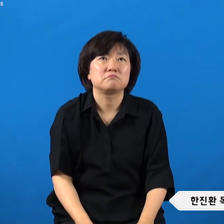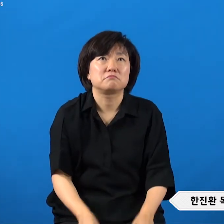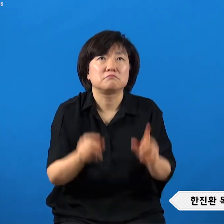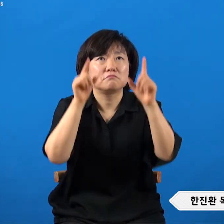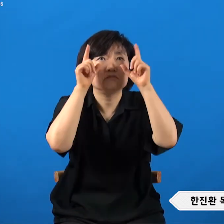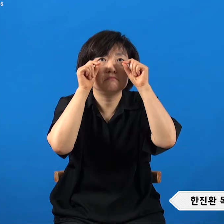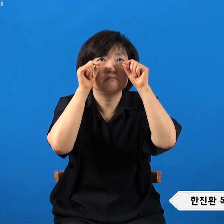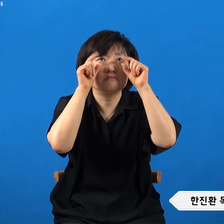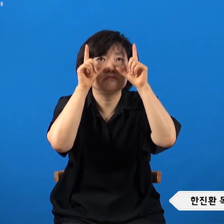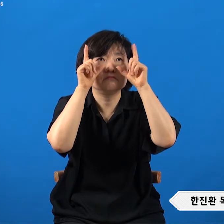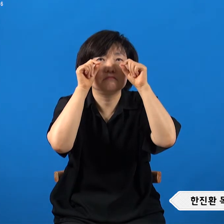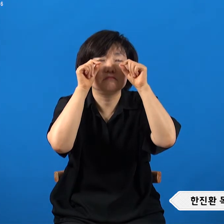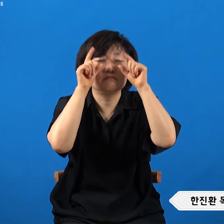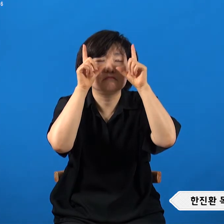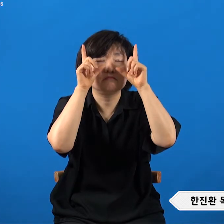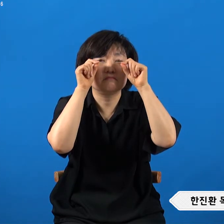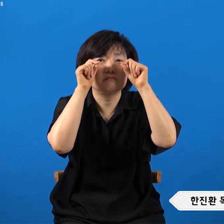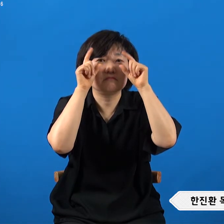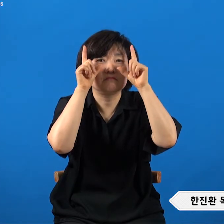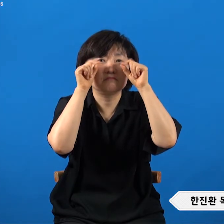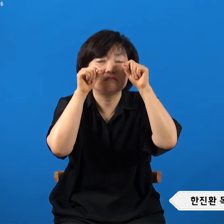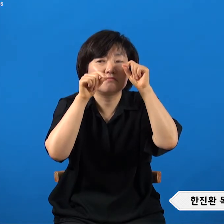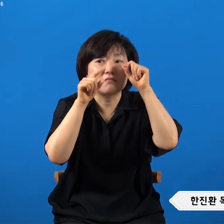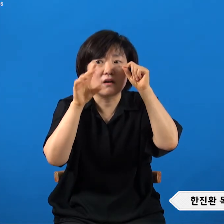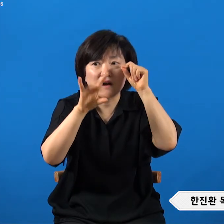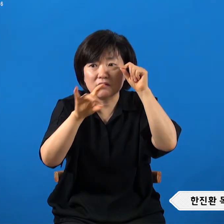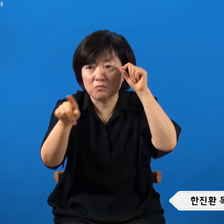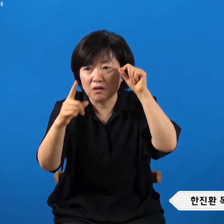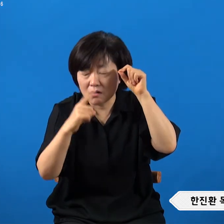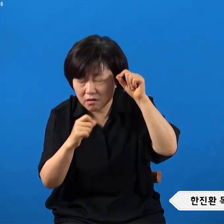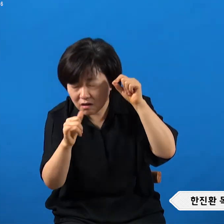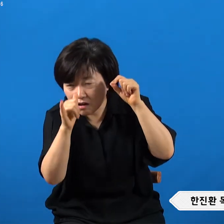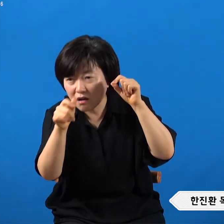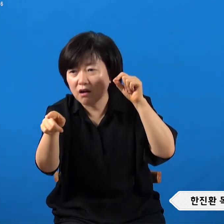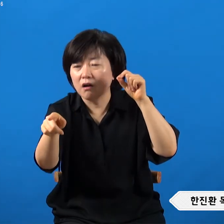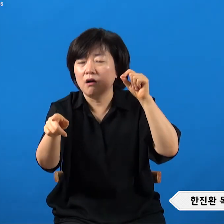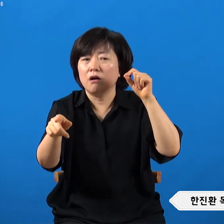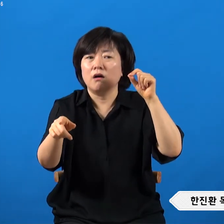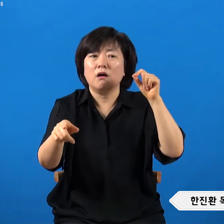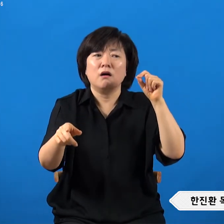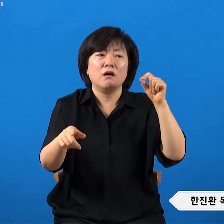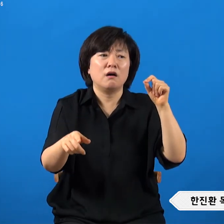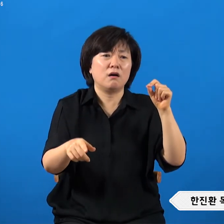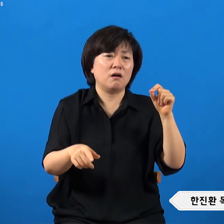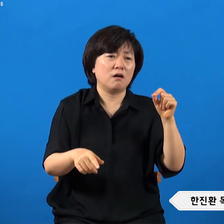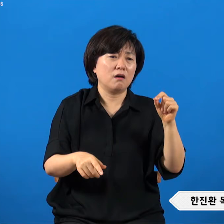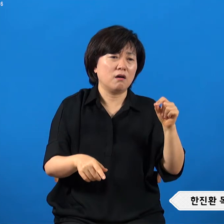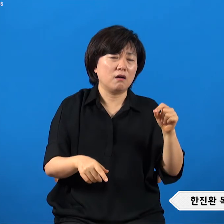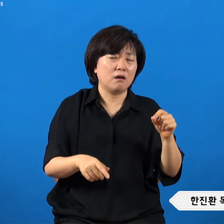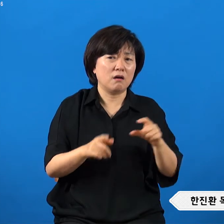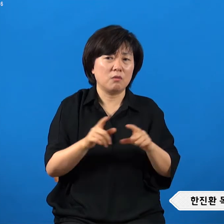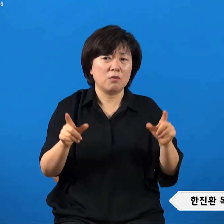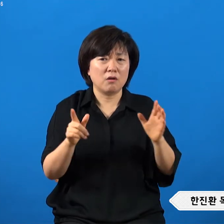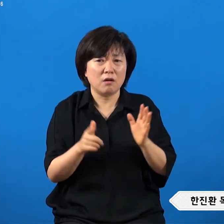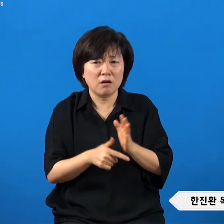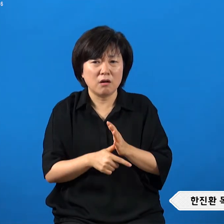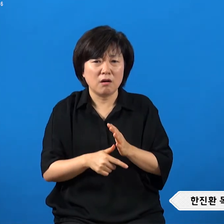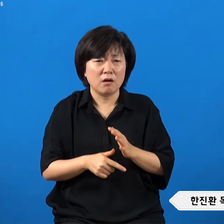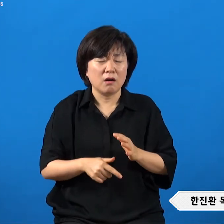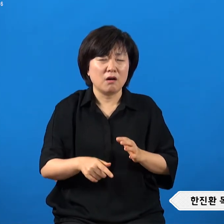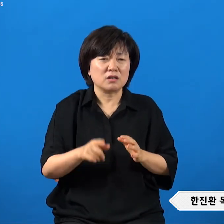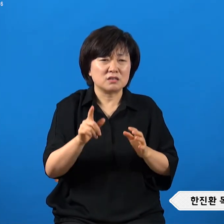있어요. 간혹 여기저기서 조는 사람도 보이고 또 희한하게 또 평소에는 울리지